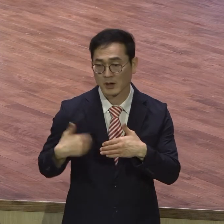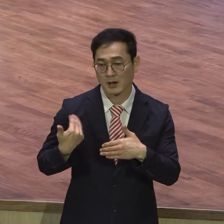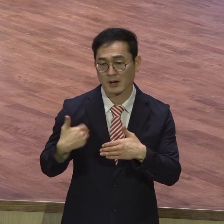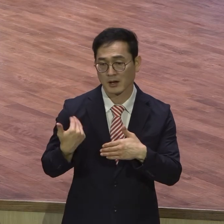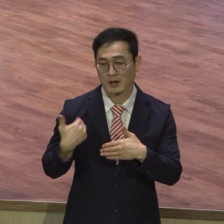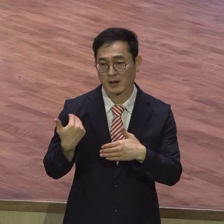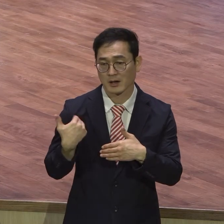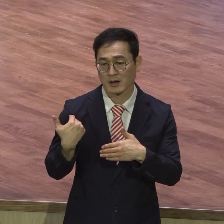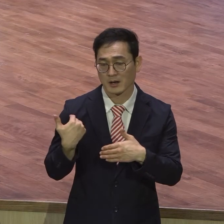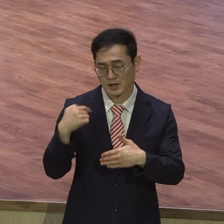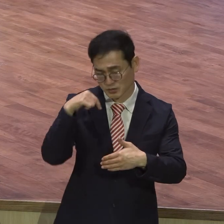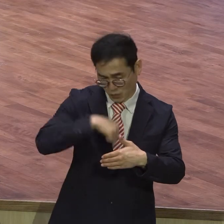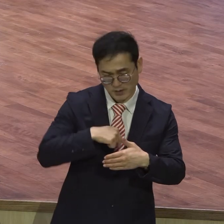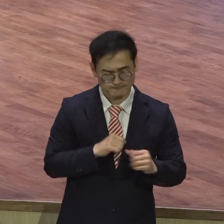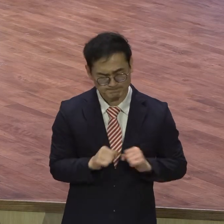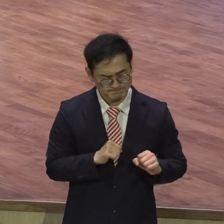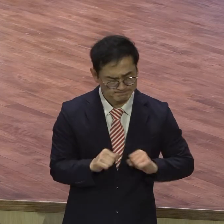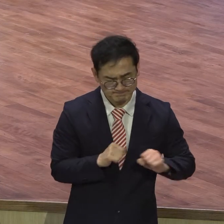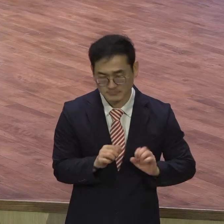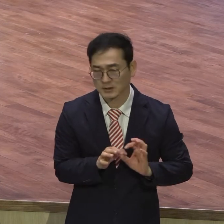시대만 계속해서